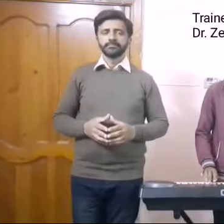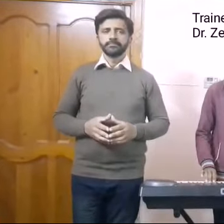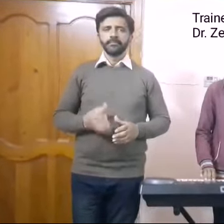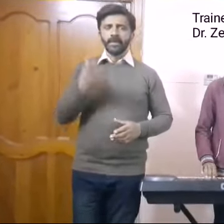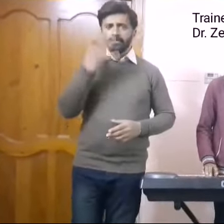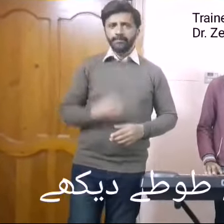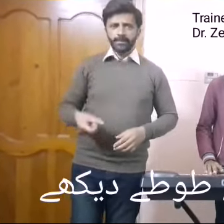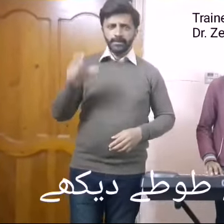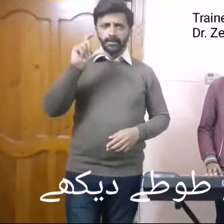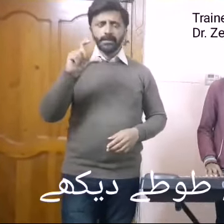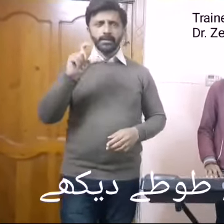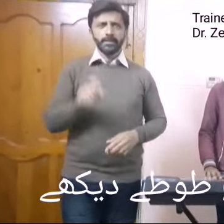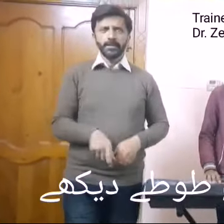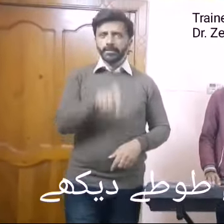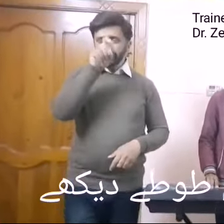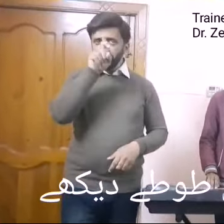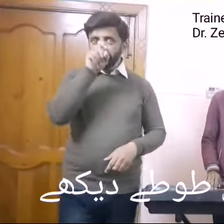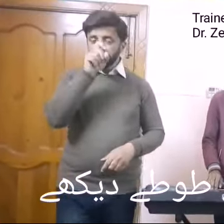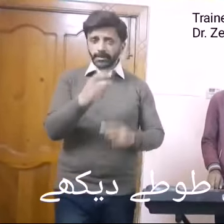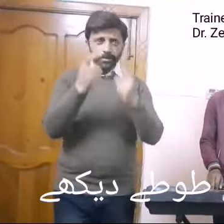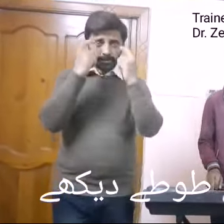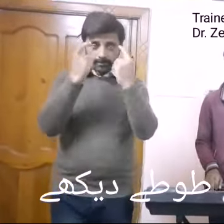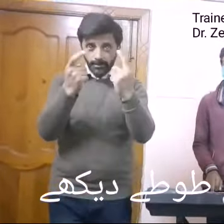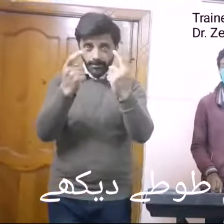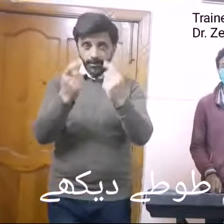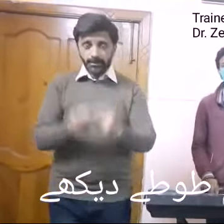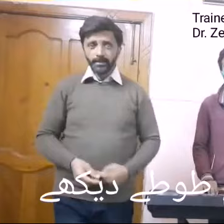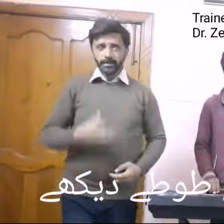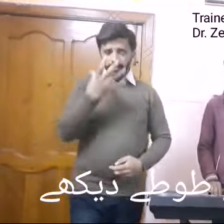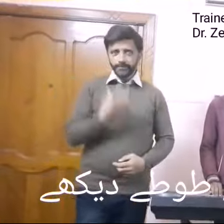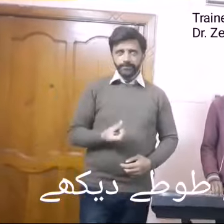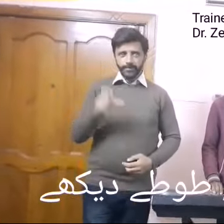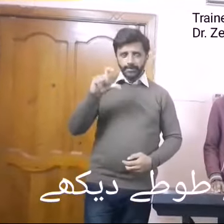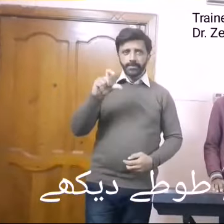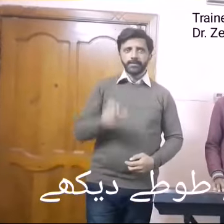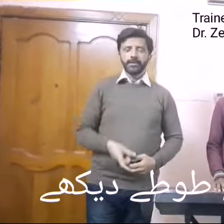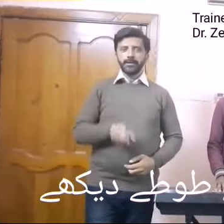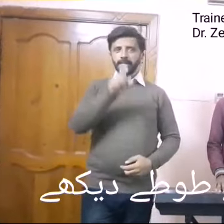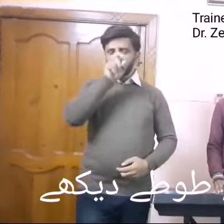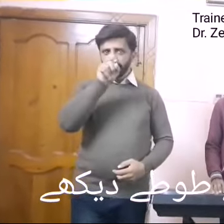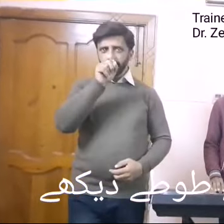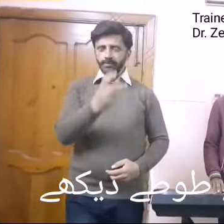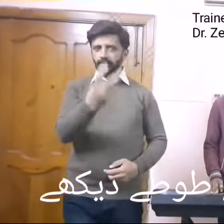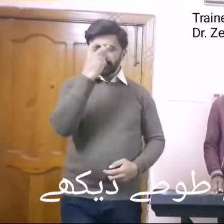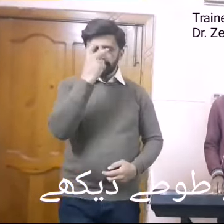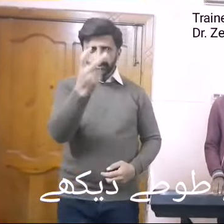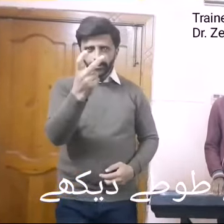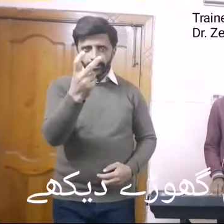अपरी का के तो ते दे के अपरी का के तो ते